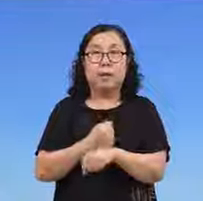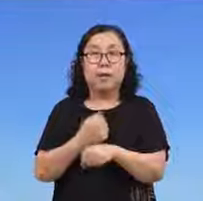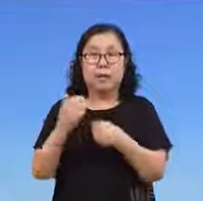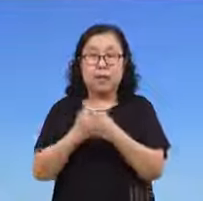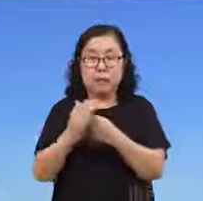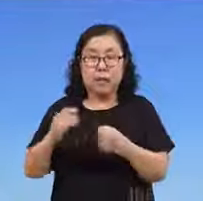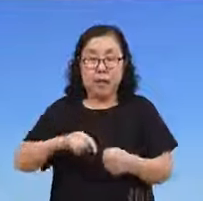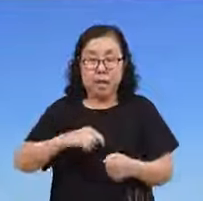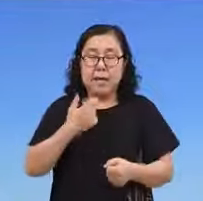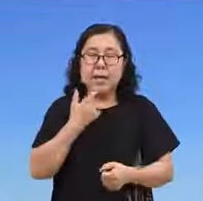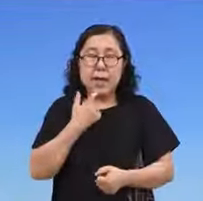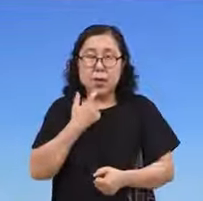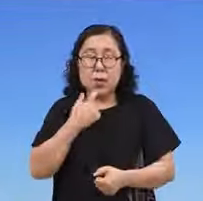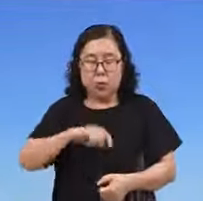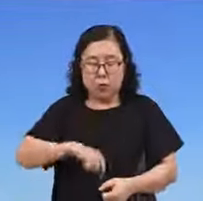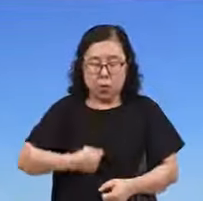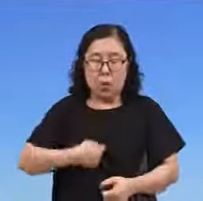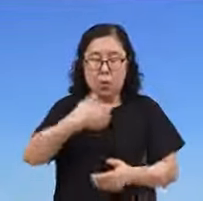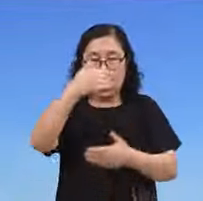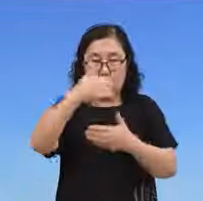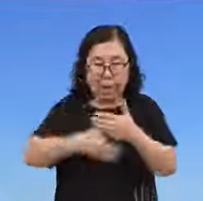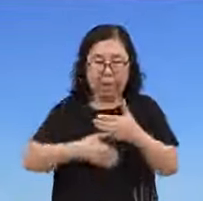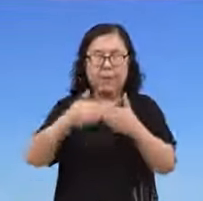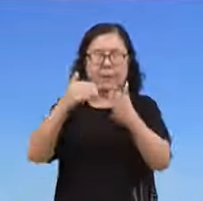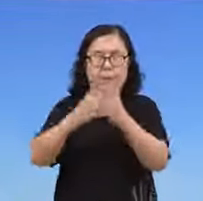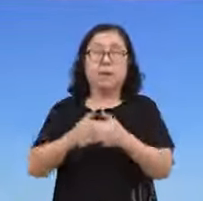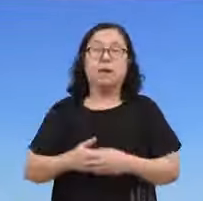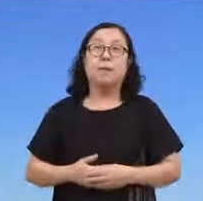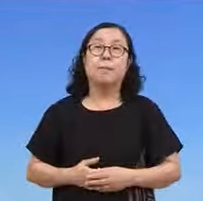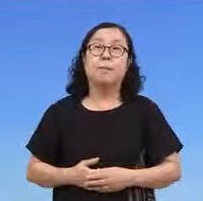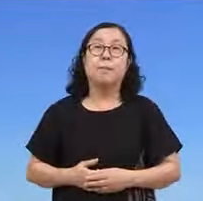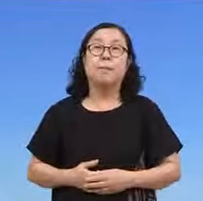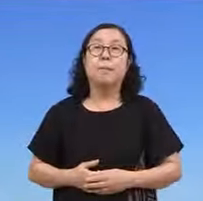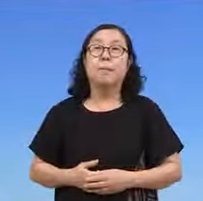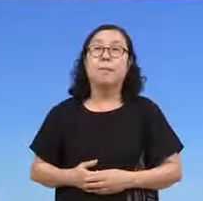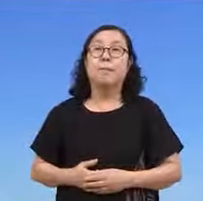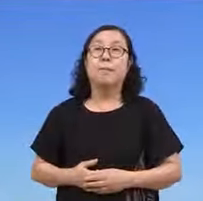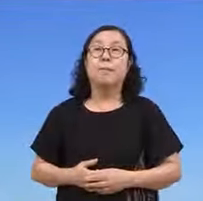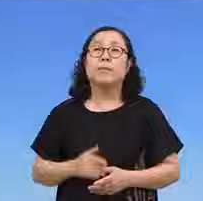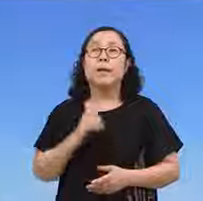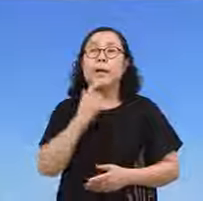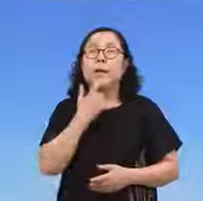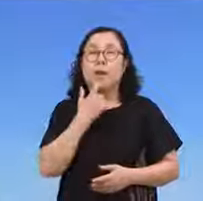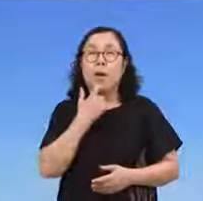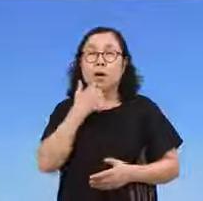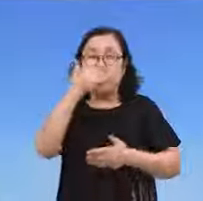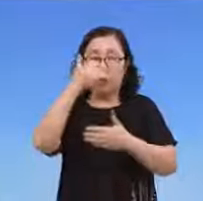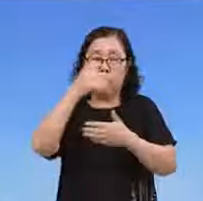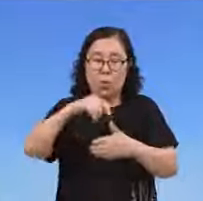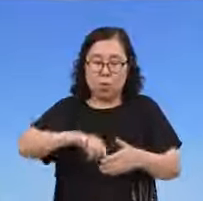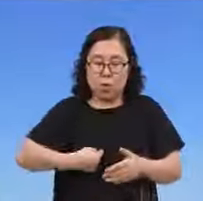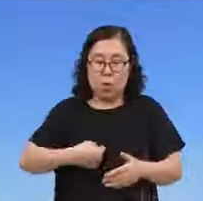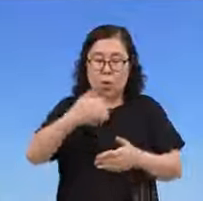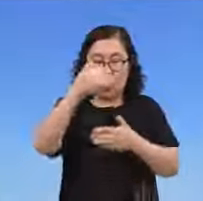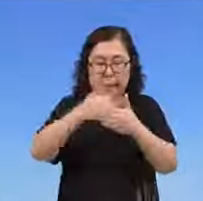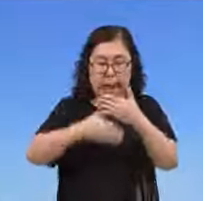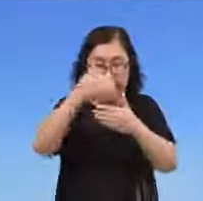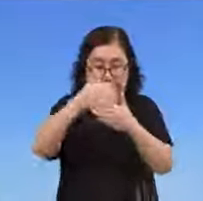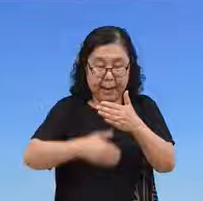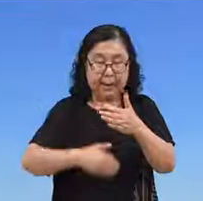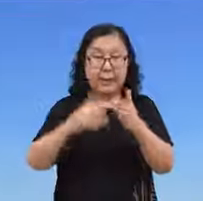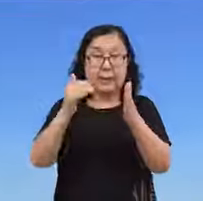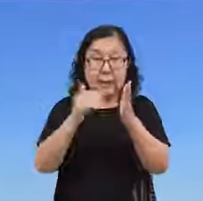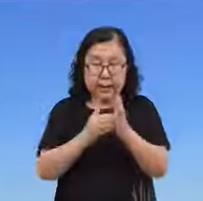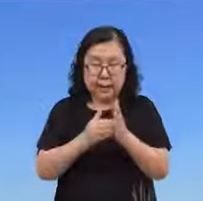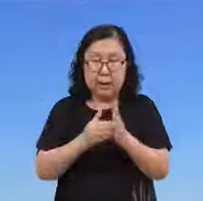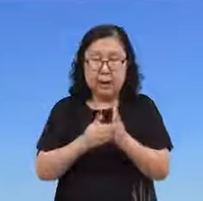이게 야곱은 홀로 남았더니. 그리고 저는 지난 주간에 야곱은 홀로 남았더니를 묵상을 하면서